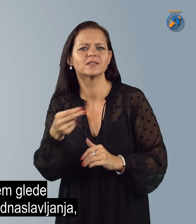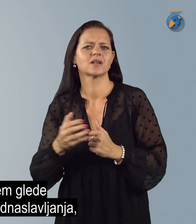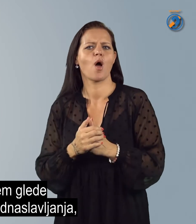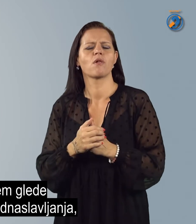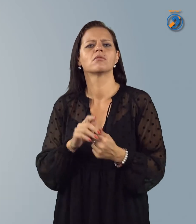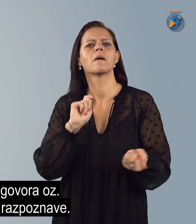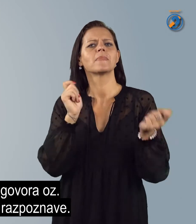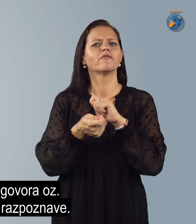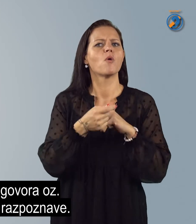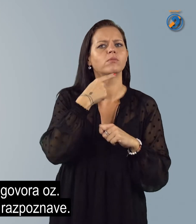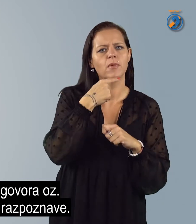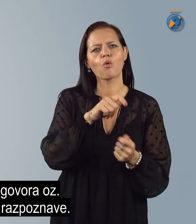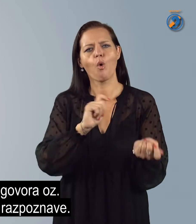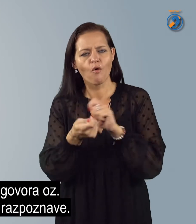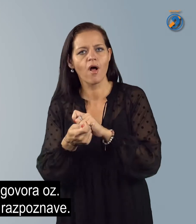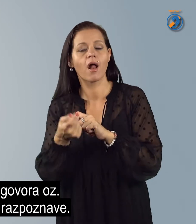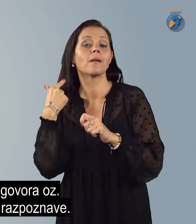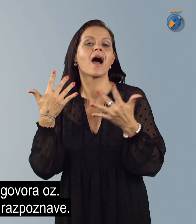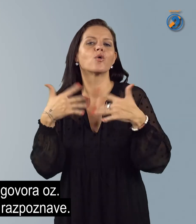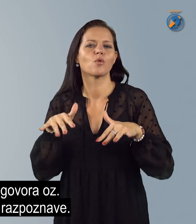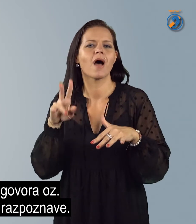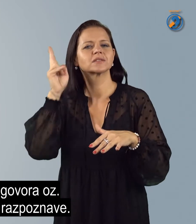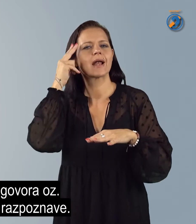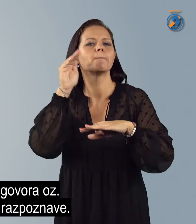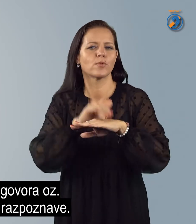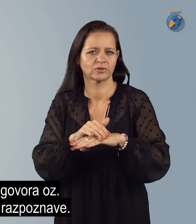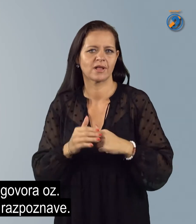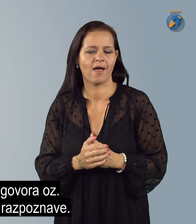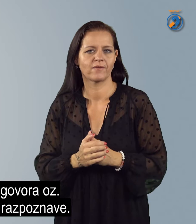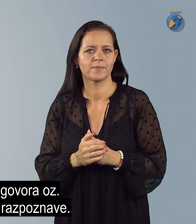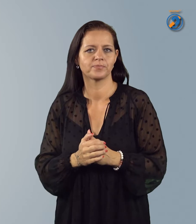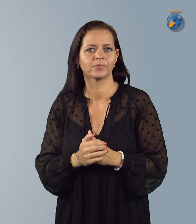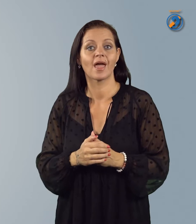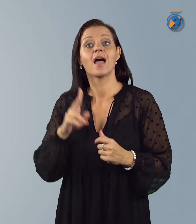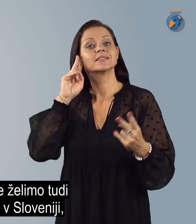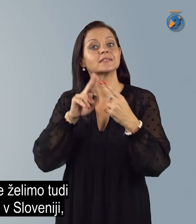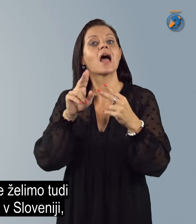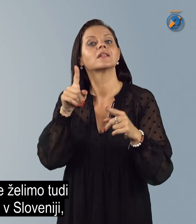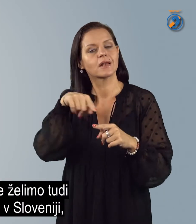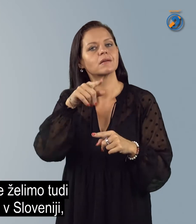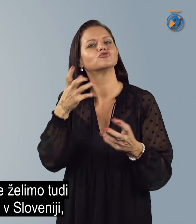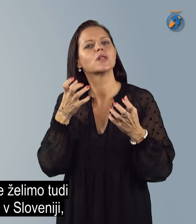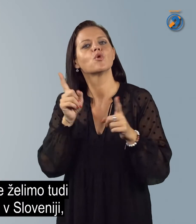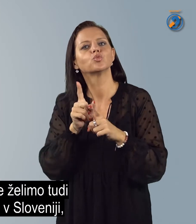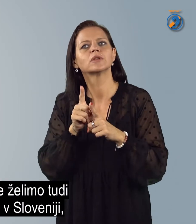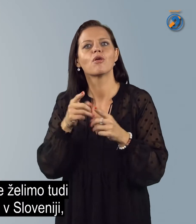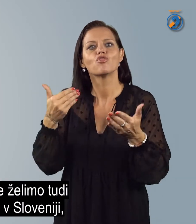podnaslavljanja, pretvorbe govora oziroma avtomatske razpoznave. Seznaniti se želimo tudi z novostmi